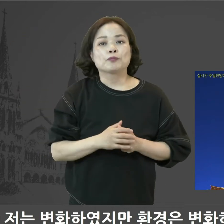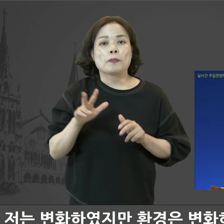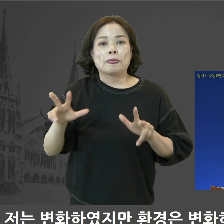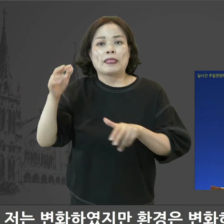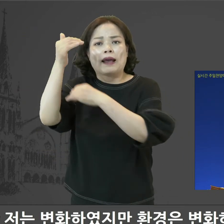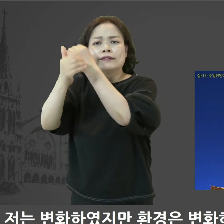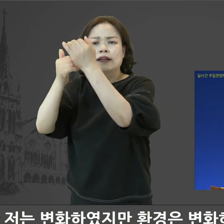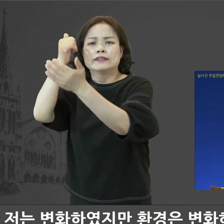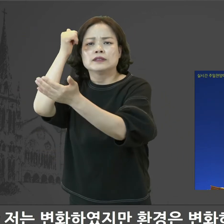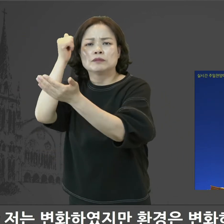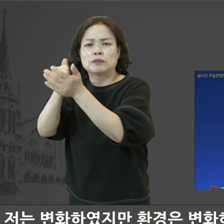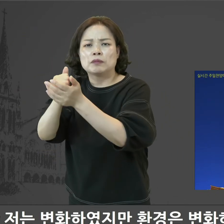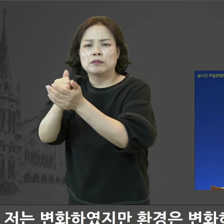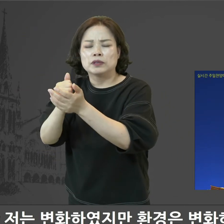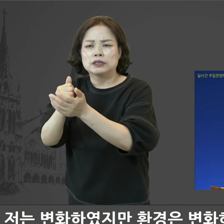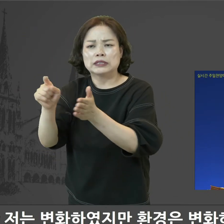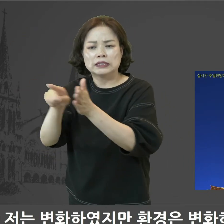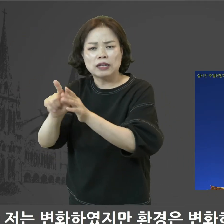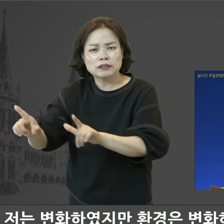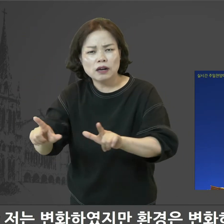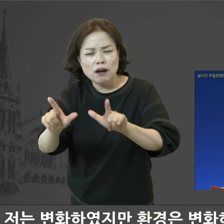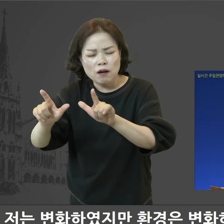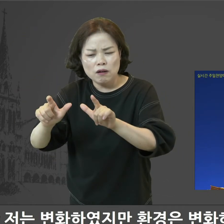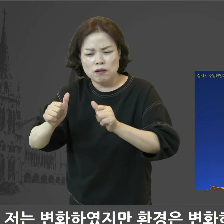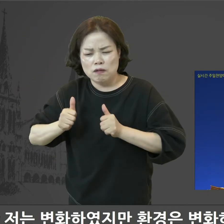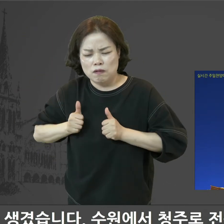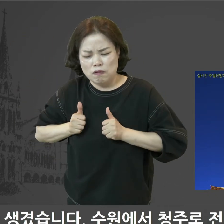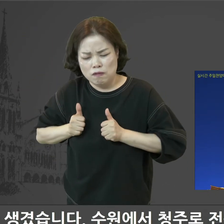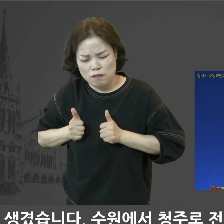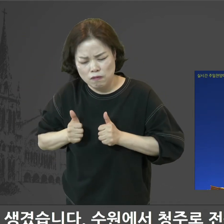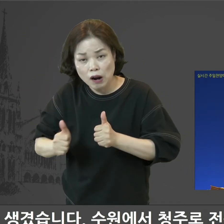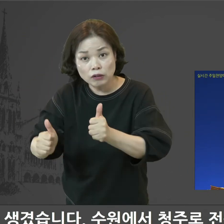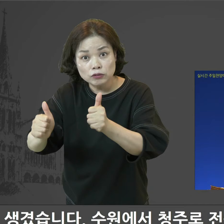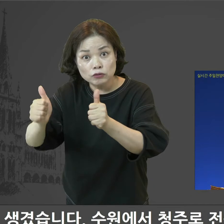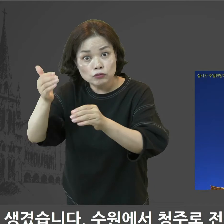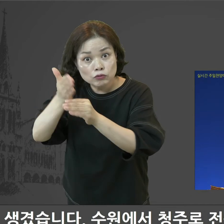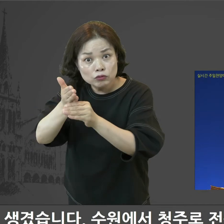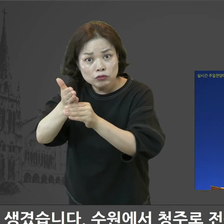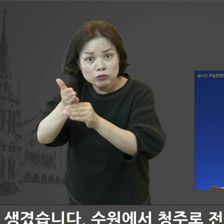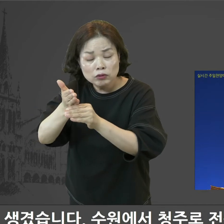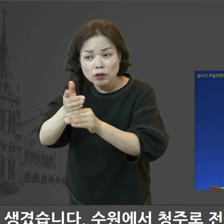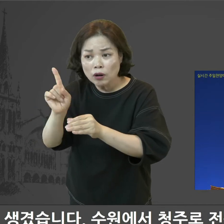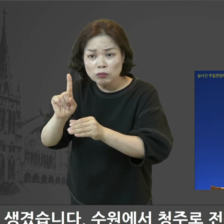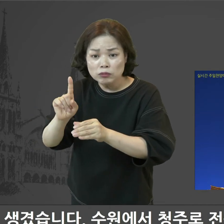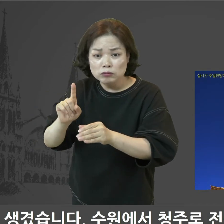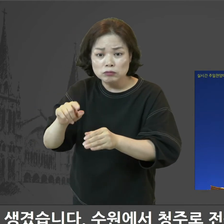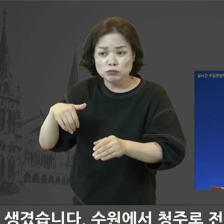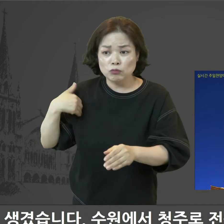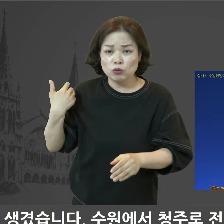이제 하나님을 만나서 멋지게 신앙생활 하려고 막 하고 있는데 이제 아무런